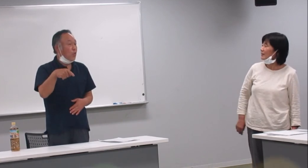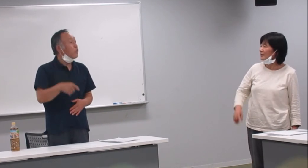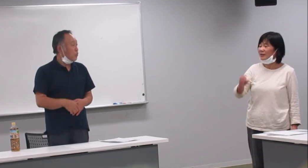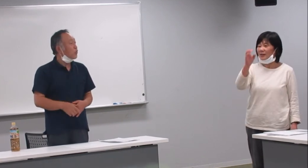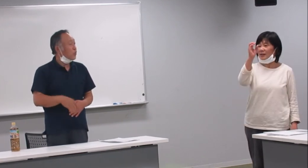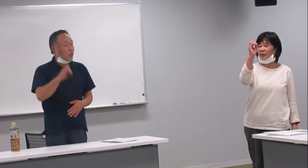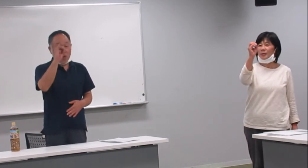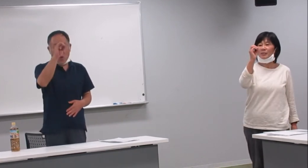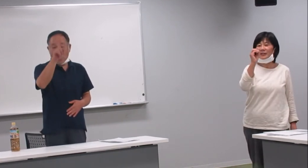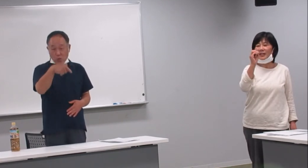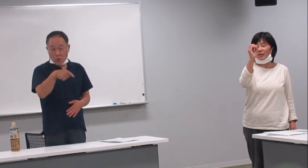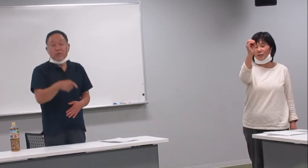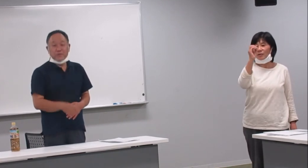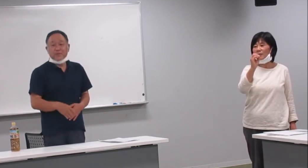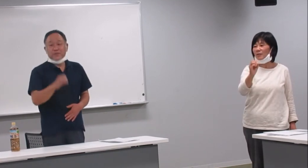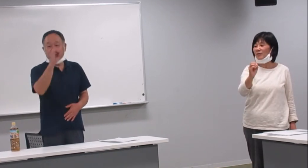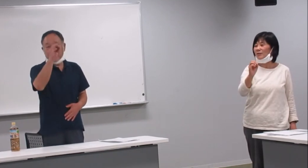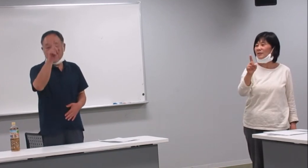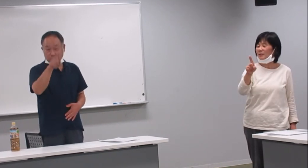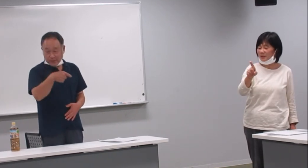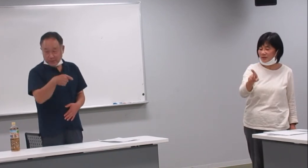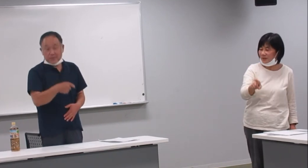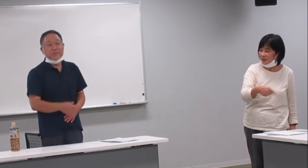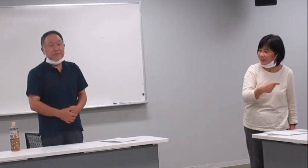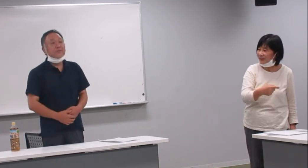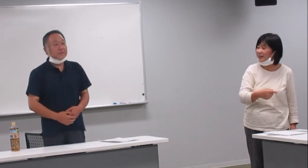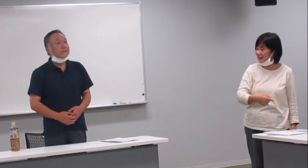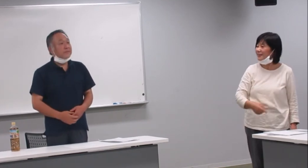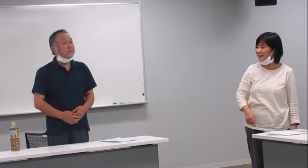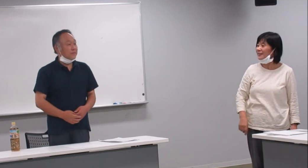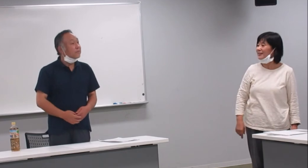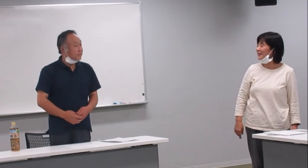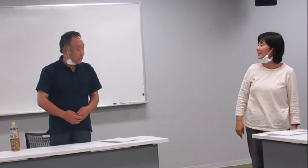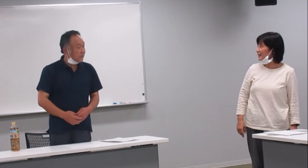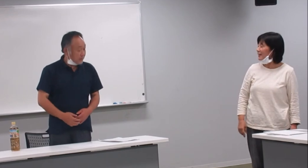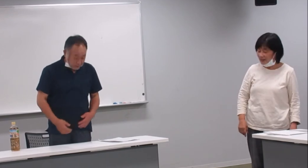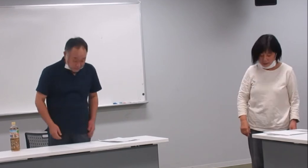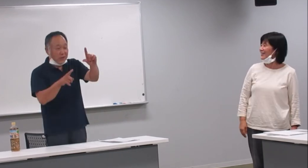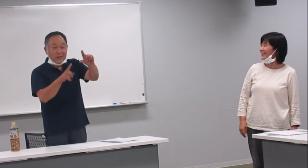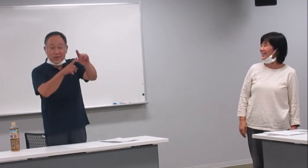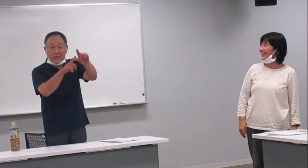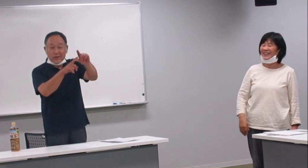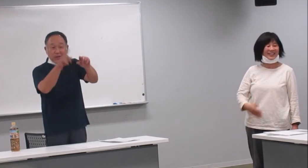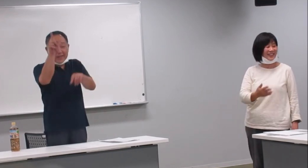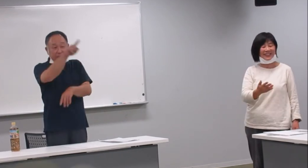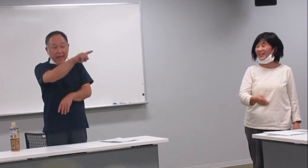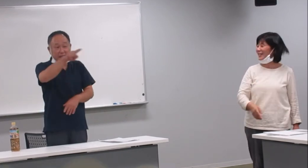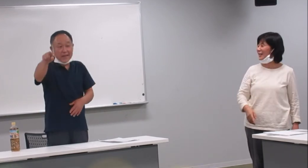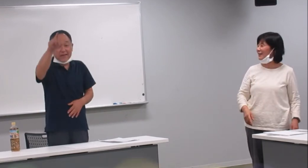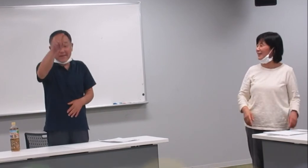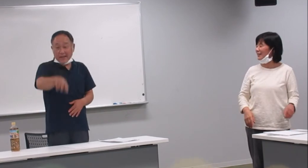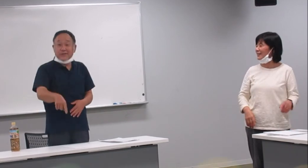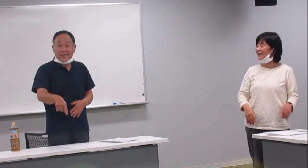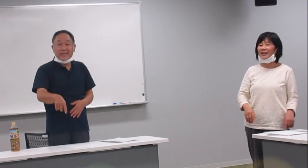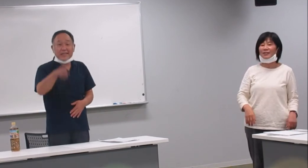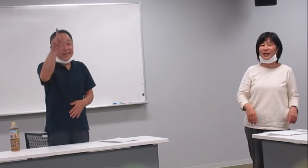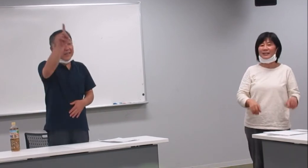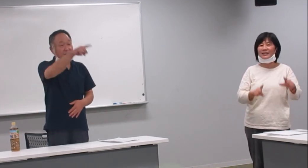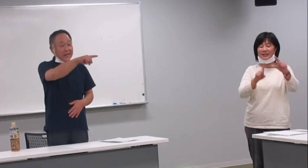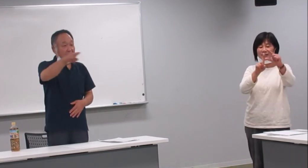おの、おの、うん、おの、 今さっき皆さんが言って た、 線の